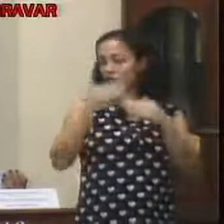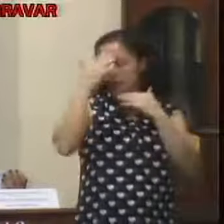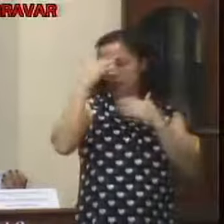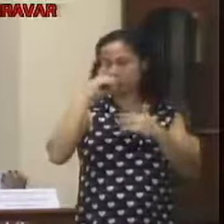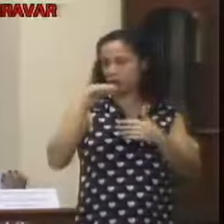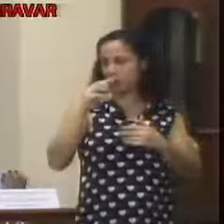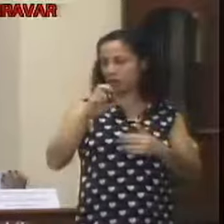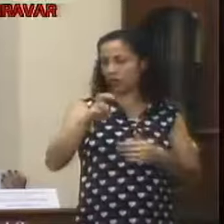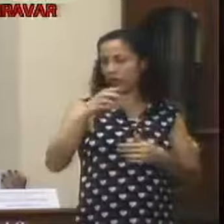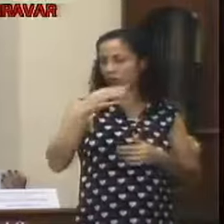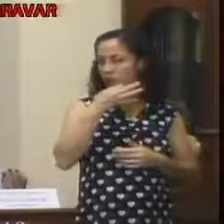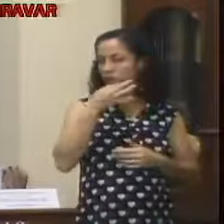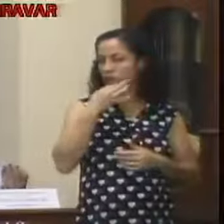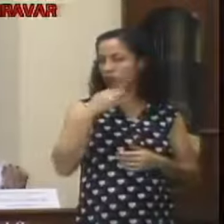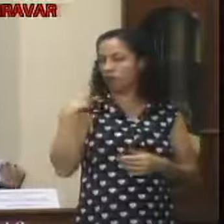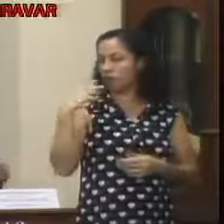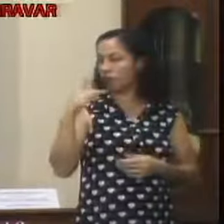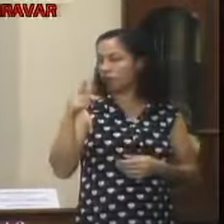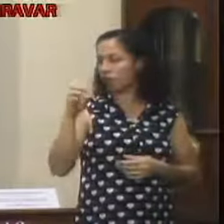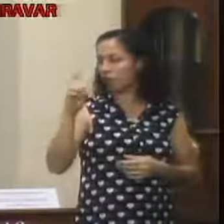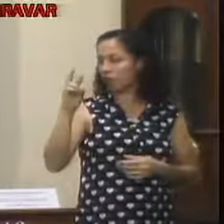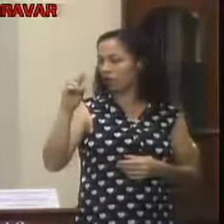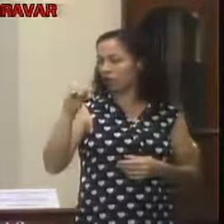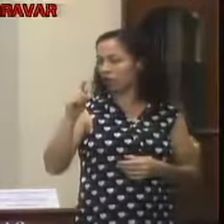de abril de 2018, vereador Pedro Graça.